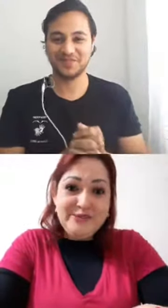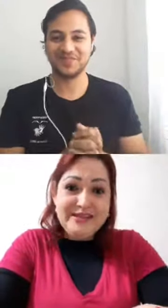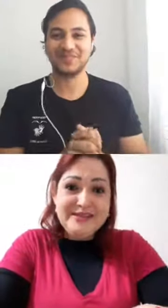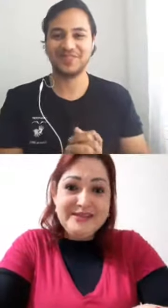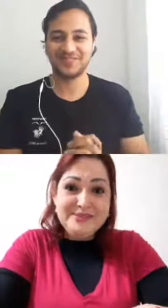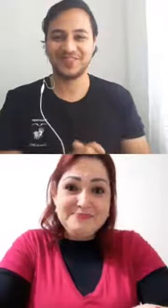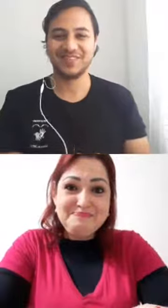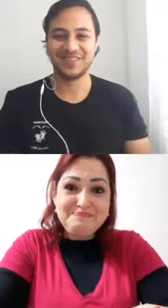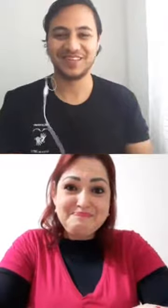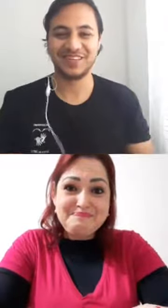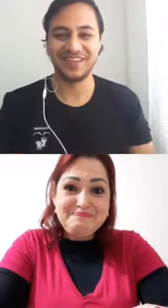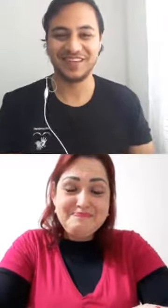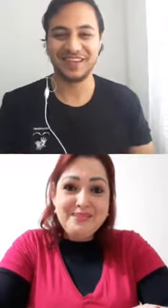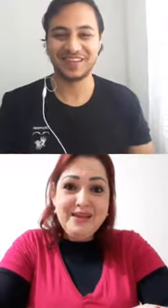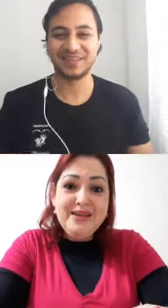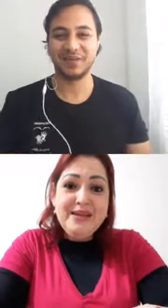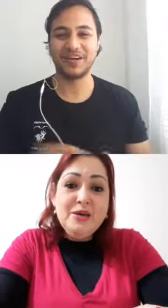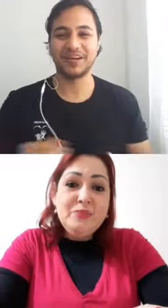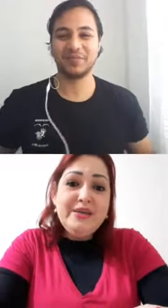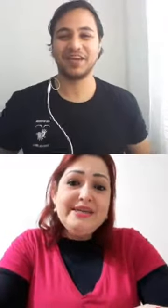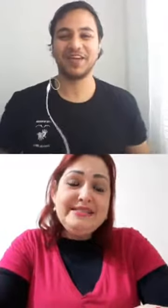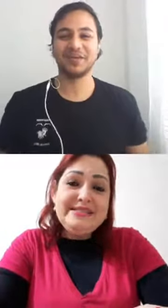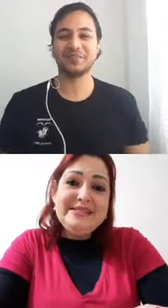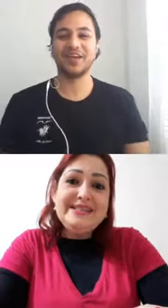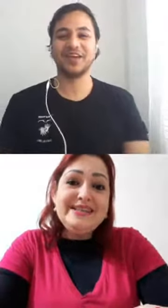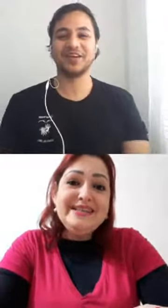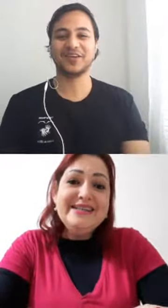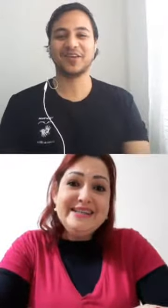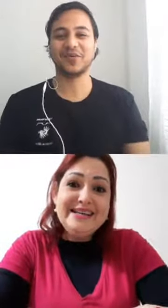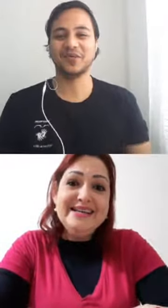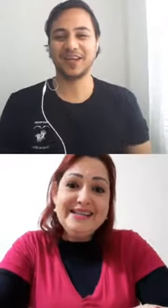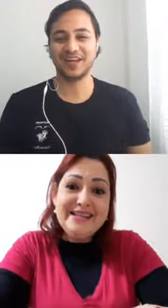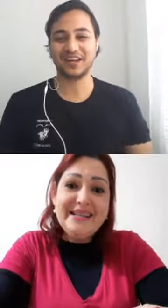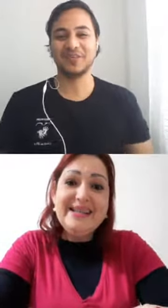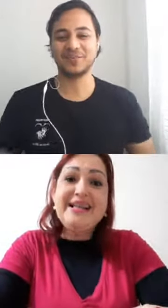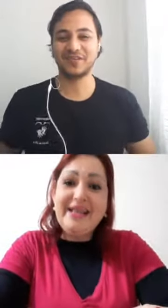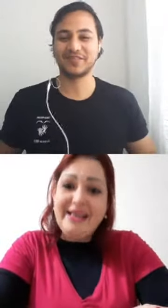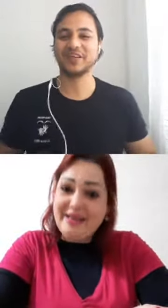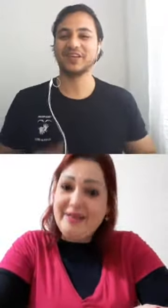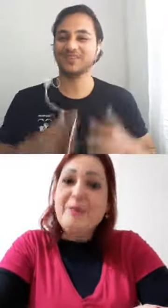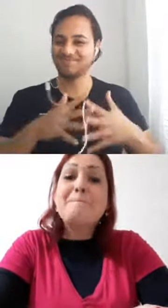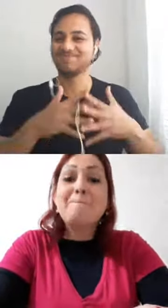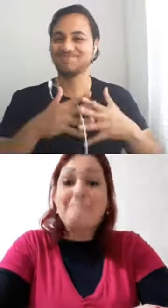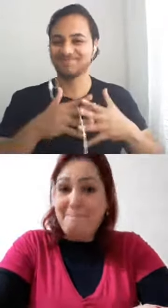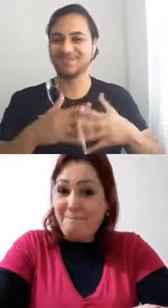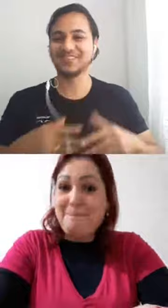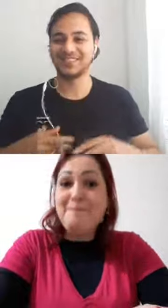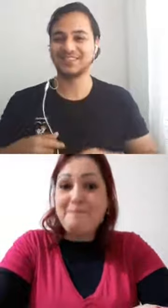momento? Essa parte Porque é assim, bem complicada, né? Bem específica, né?